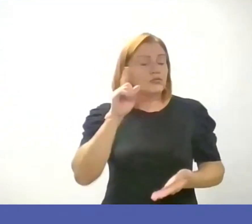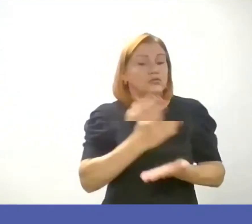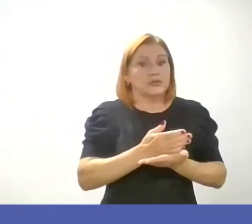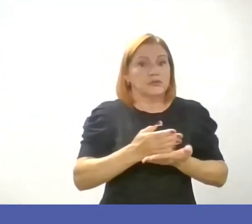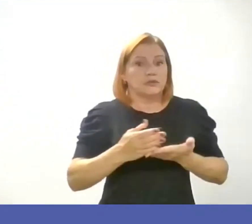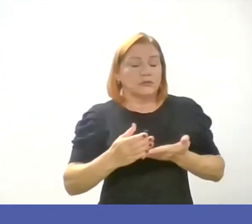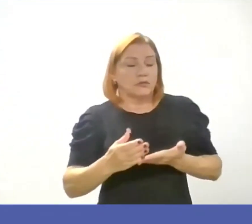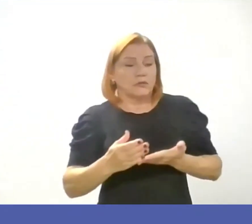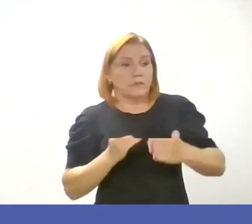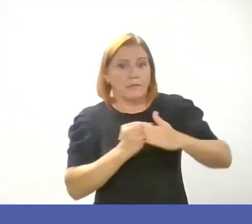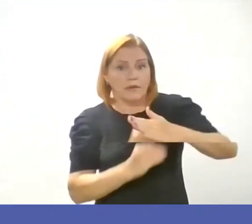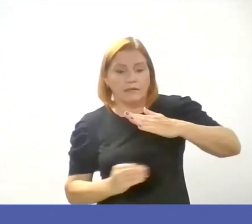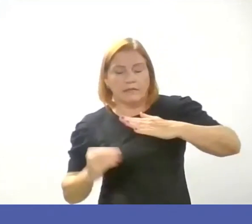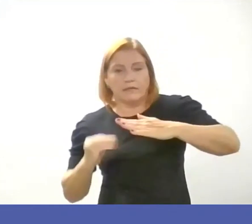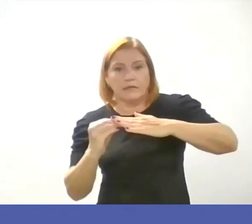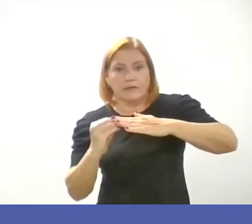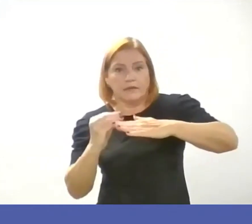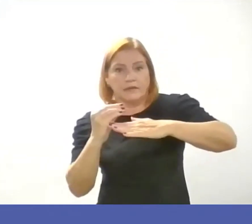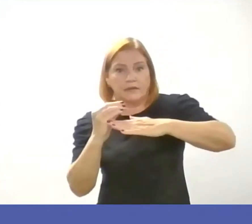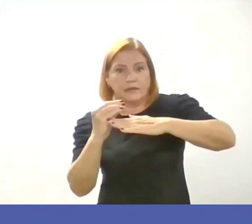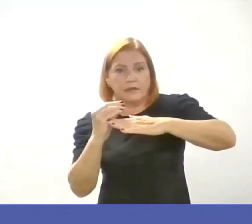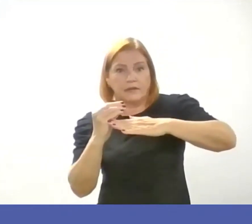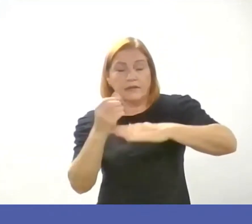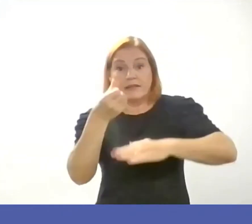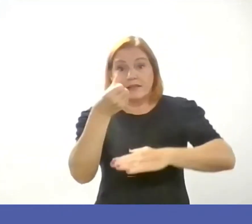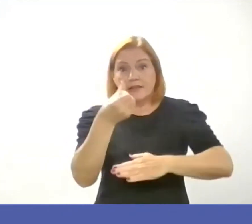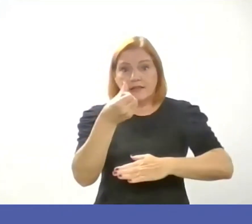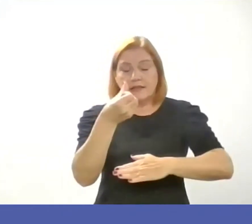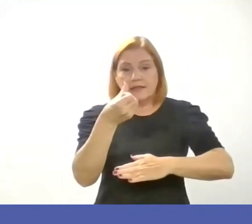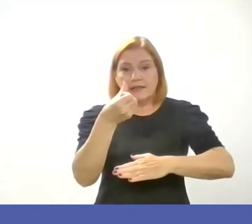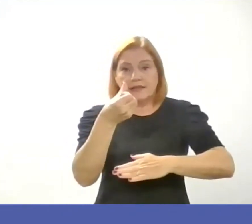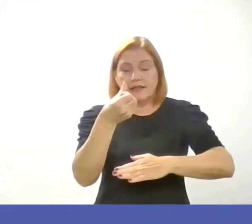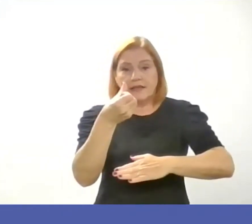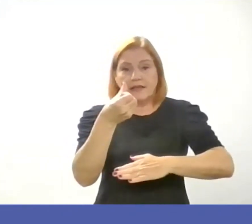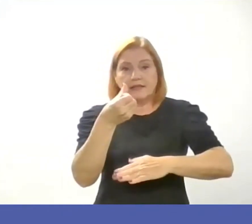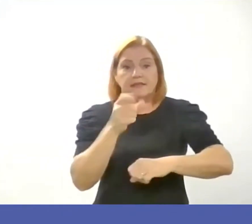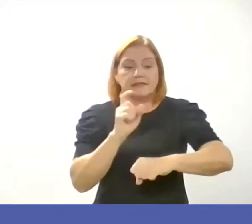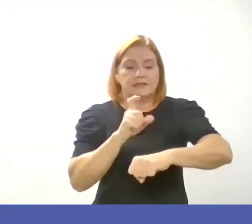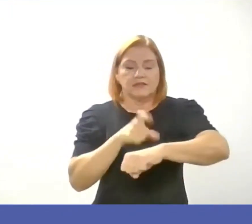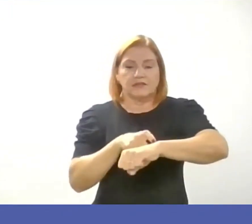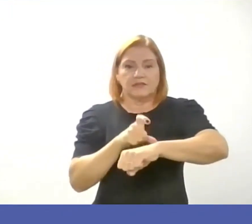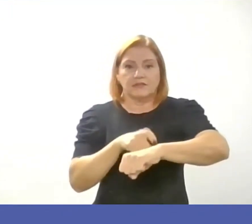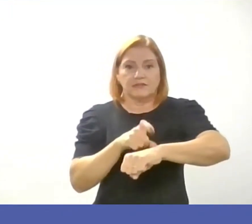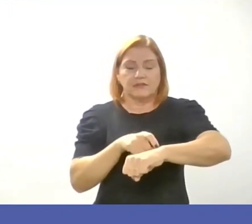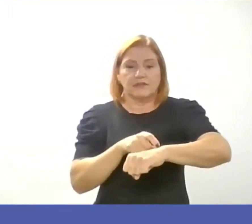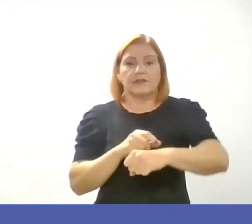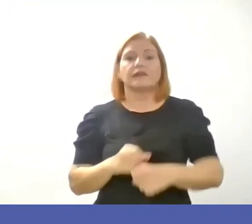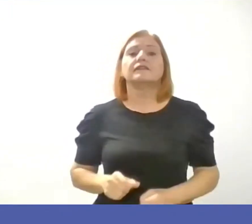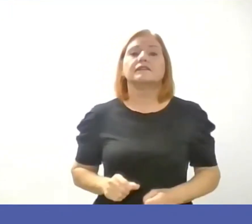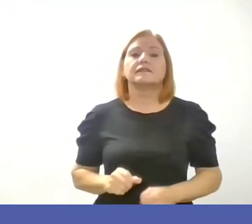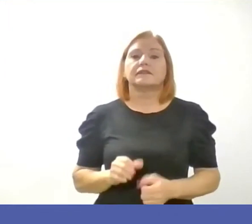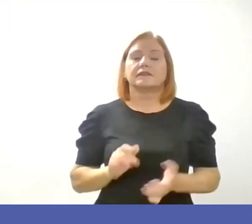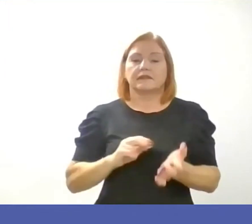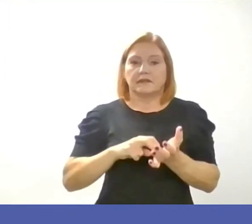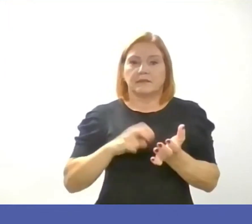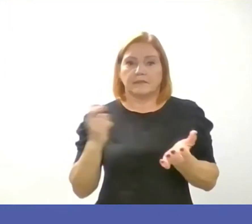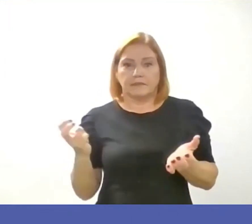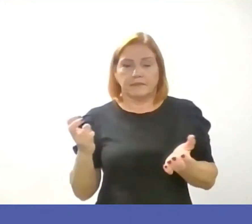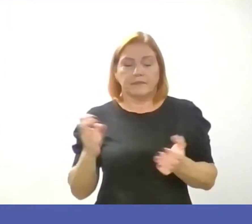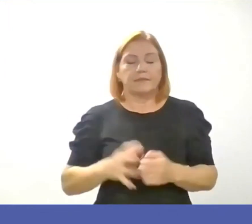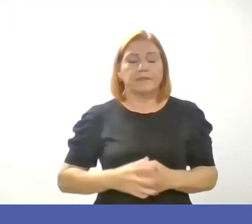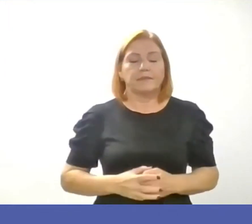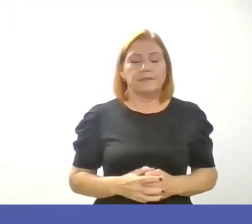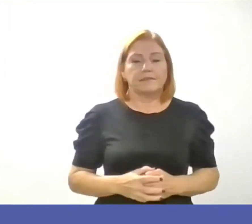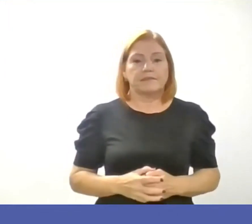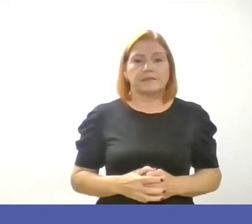do dia, 6 horas da manhã, tá? Aqui diz assim, tendo ajustado com os trabalhadores 1 denário por dia, mandou-os para a vinha. Saindo